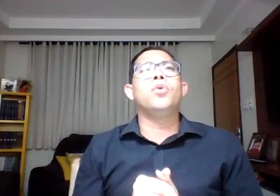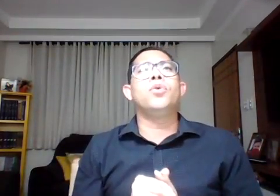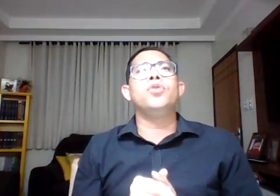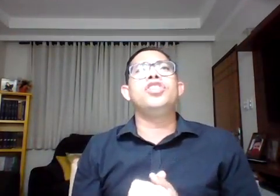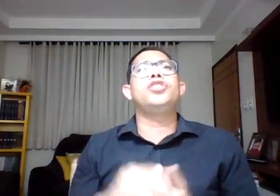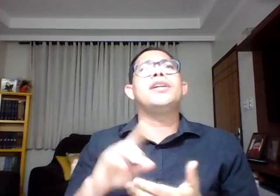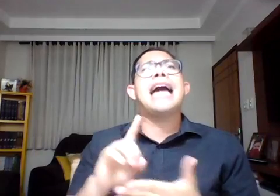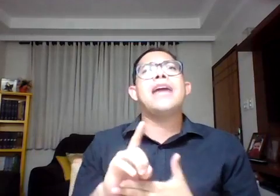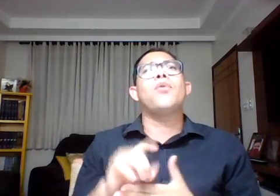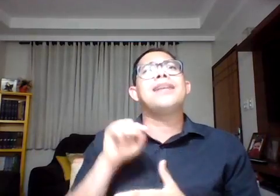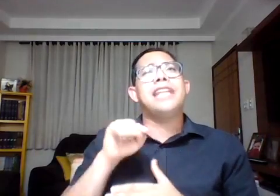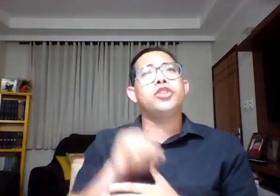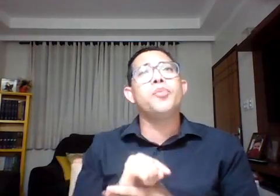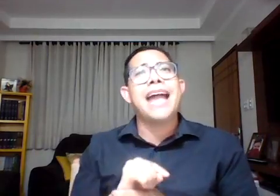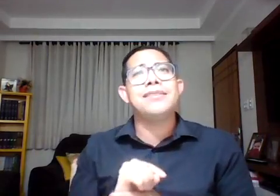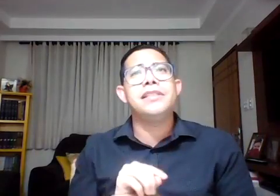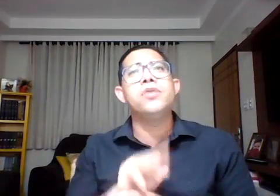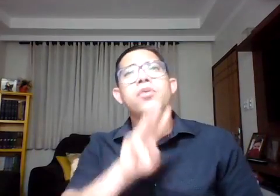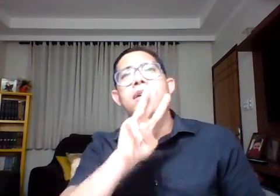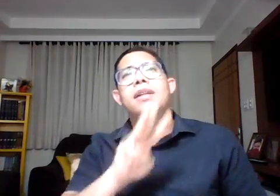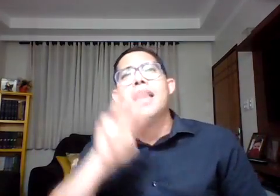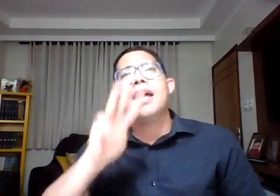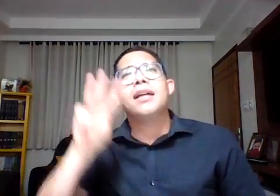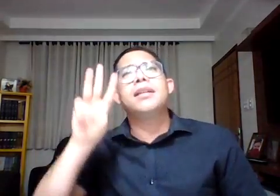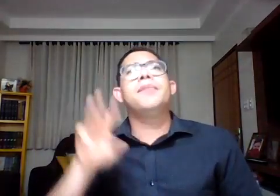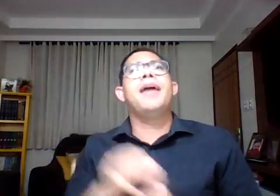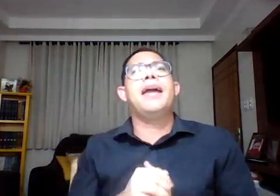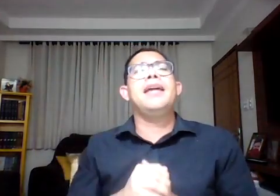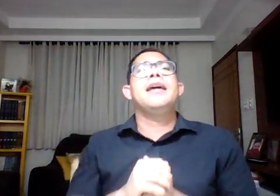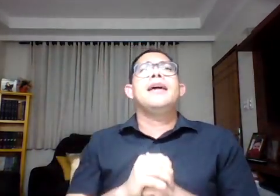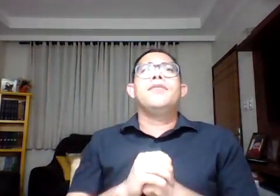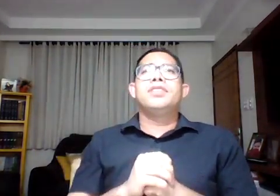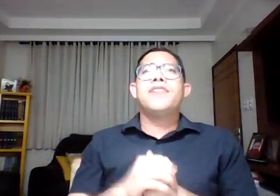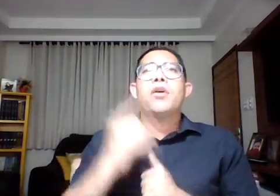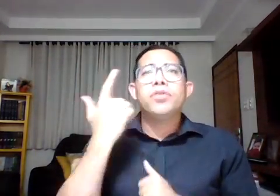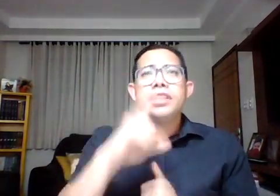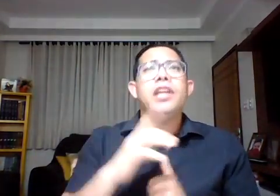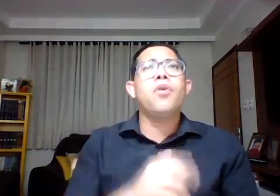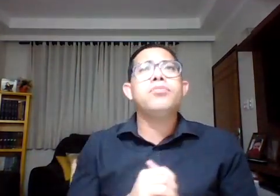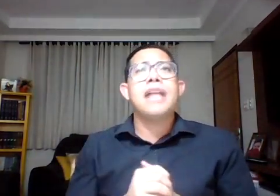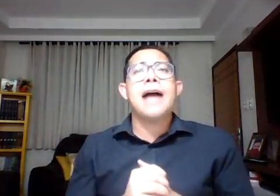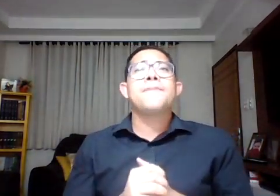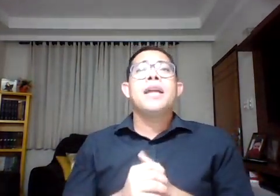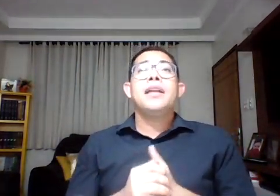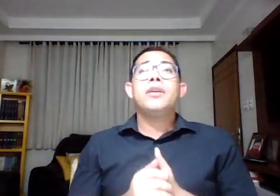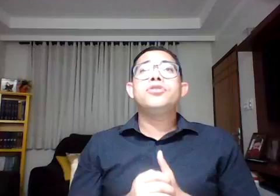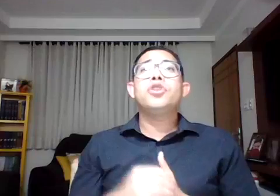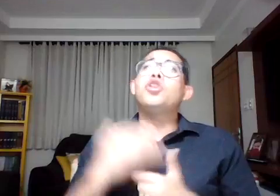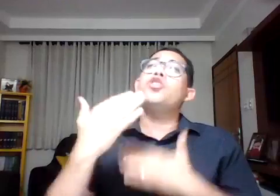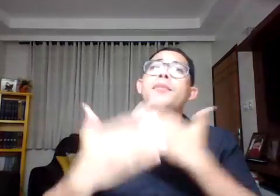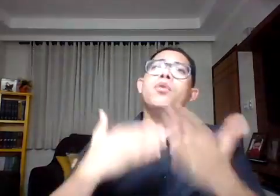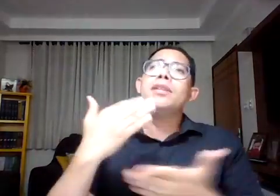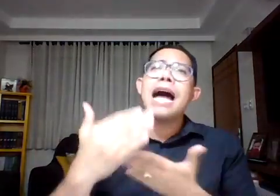o dicionário Acesso Brasil, né? Também você vai conseguir encontrar. Então, só tome cuidado